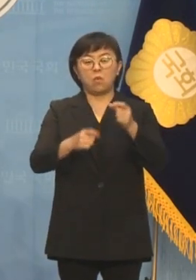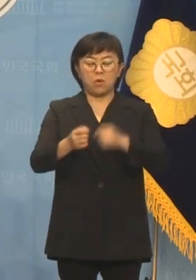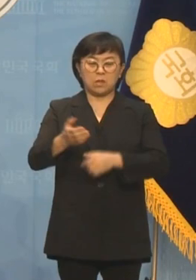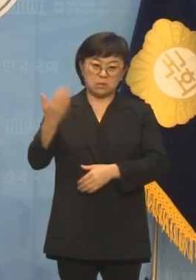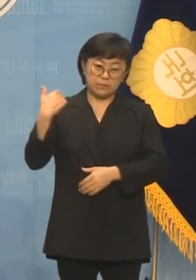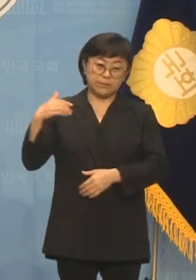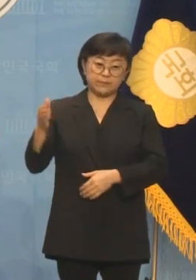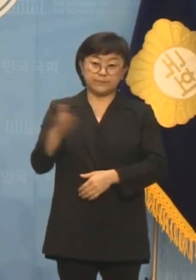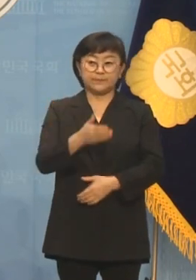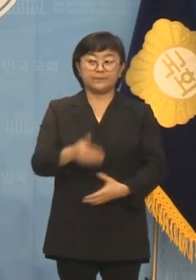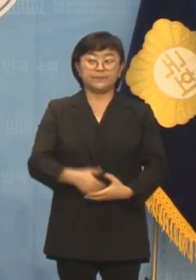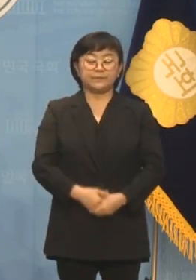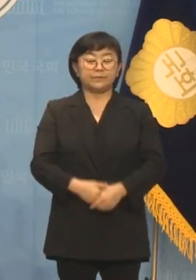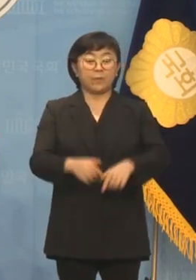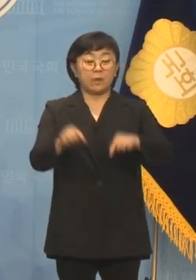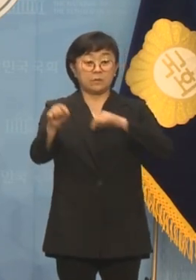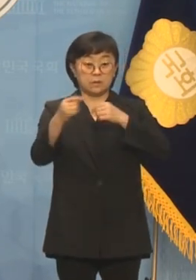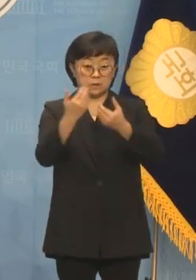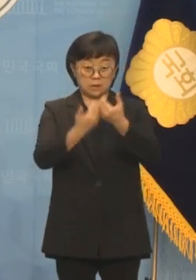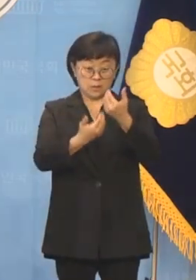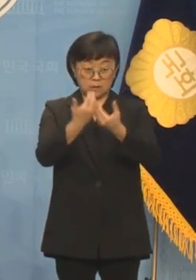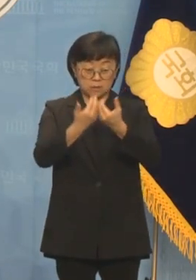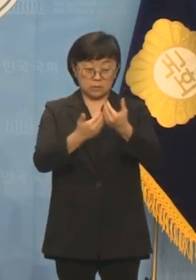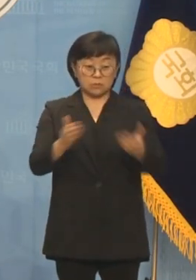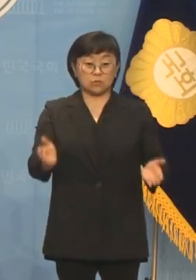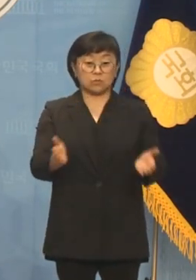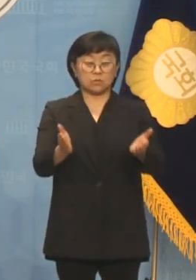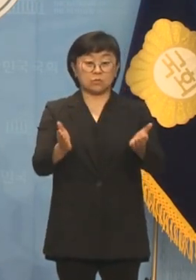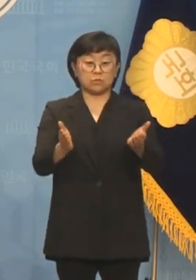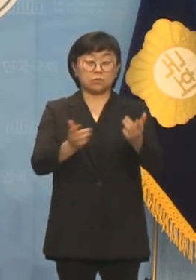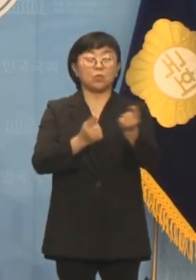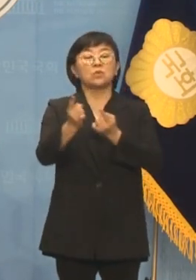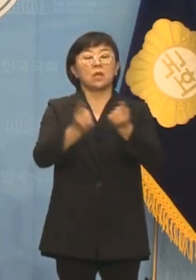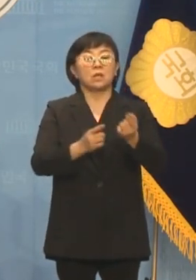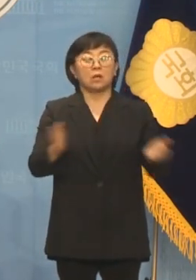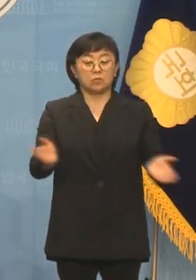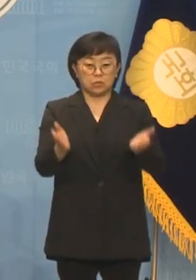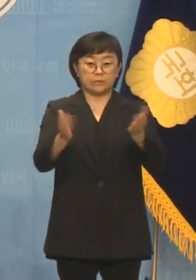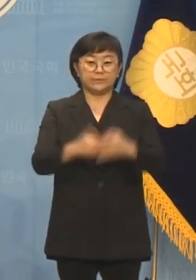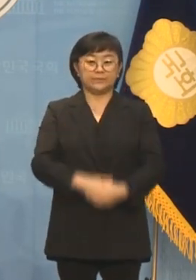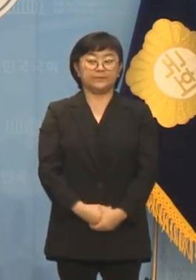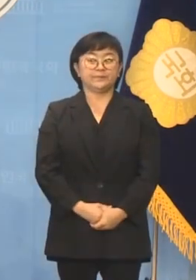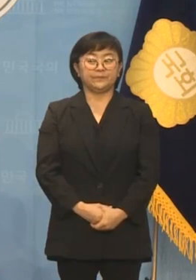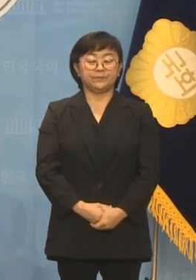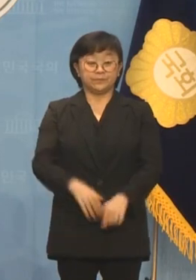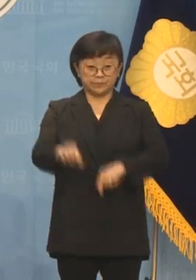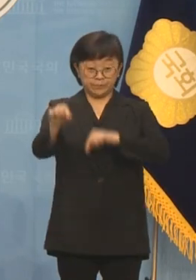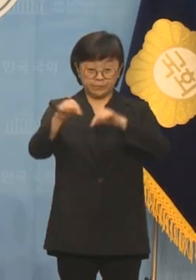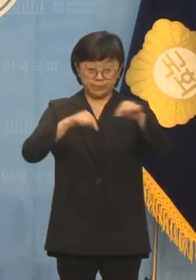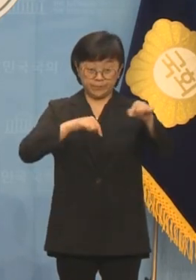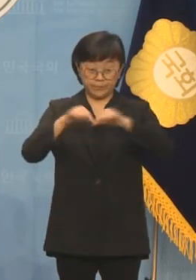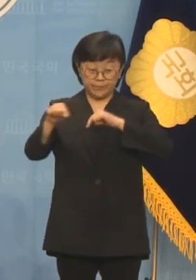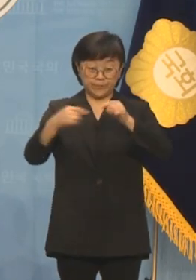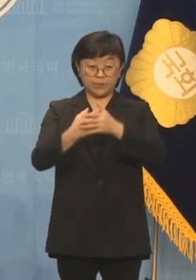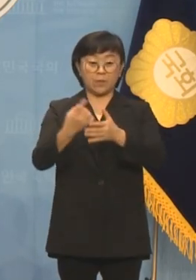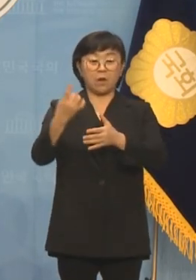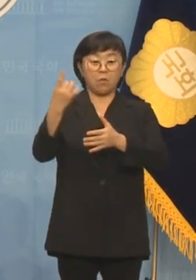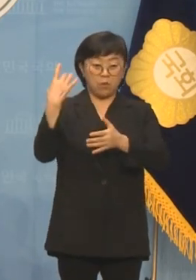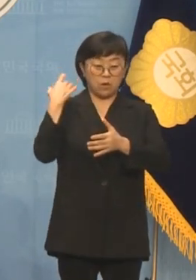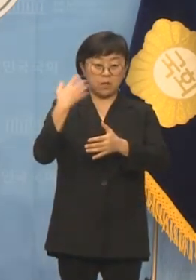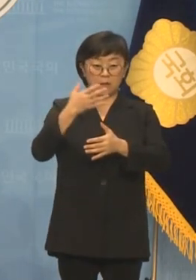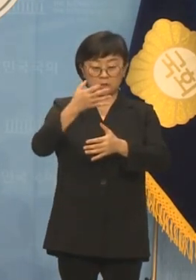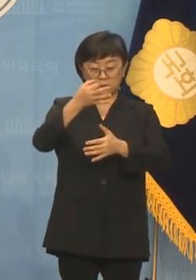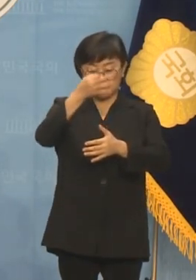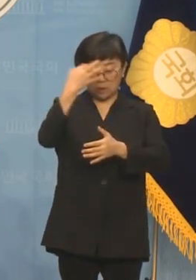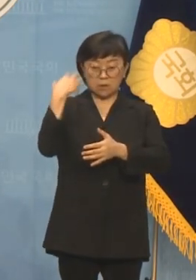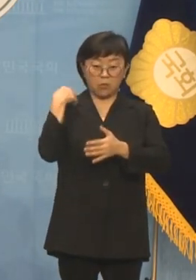오래됐습니다. 정치가 갈등을 조정하는 것이 아니라 조장하고 있습니다. 정치는 본연의 기능을